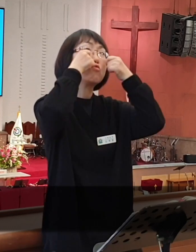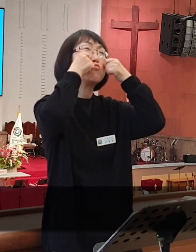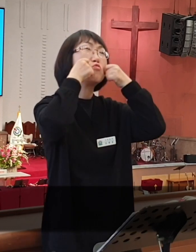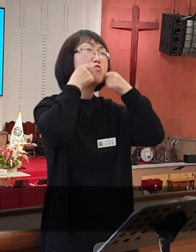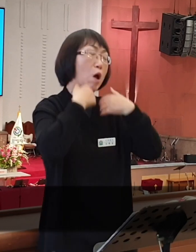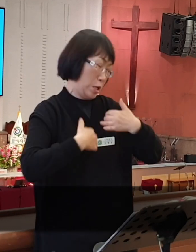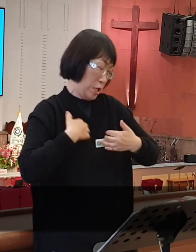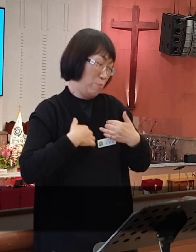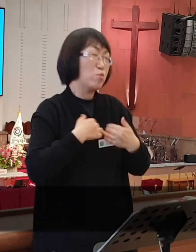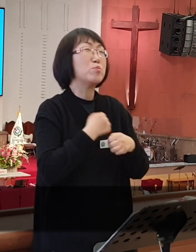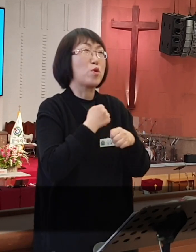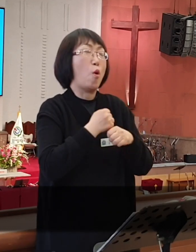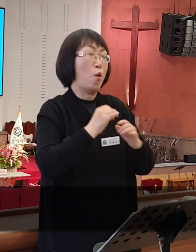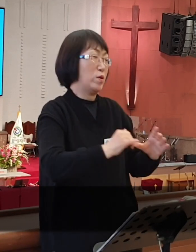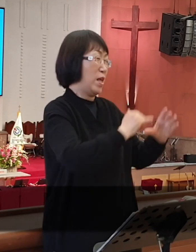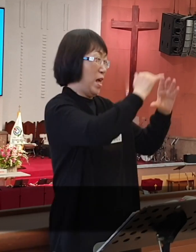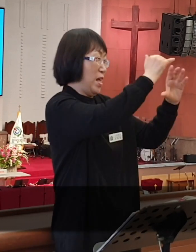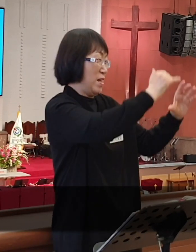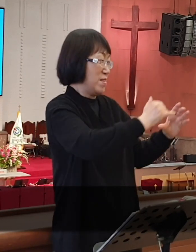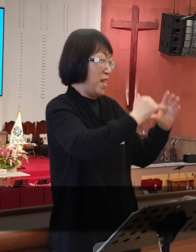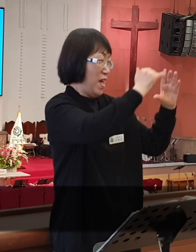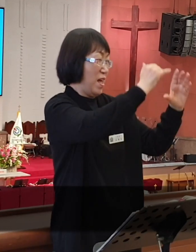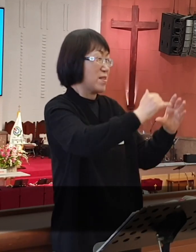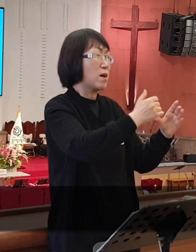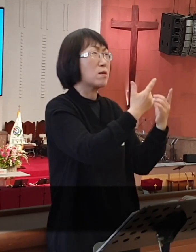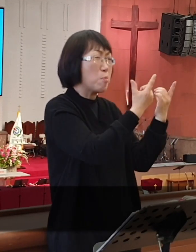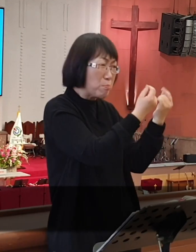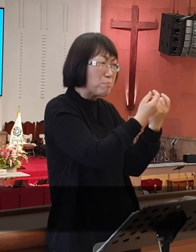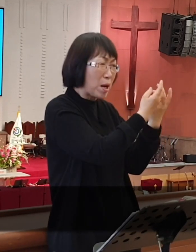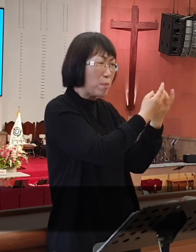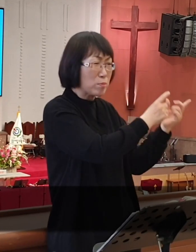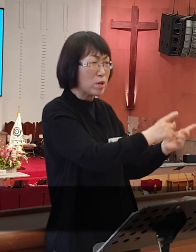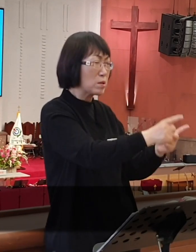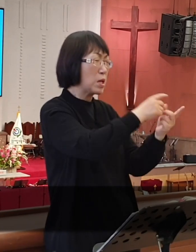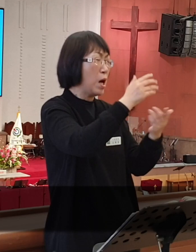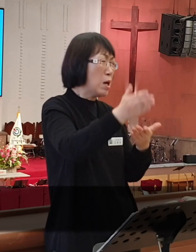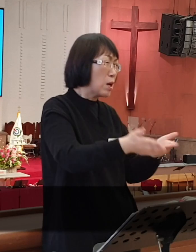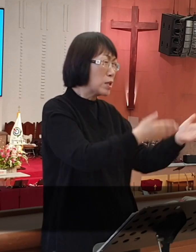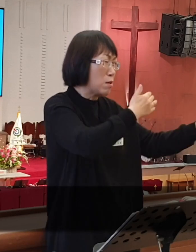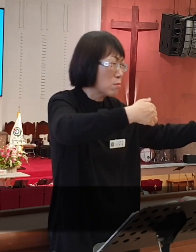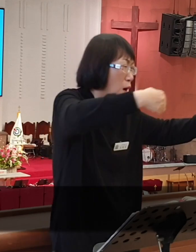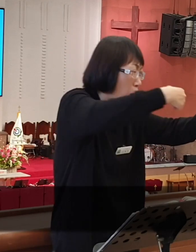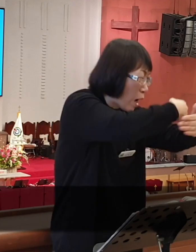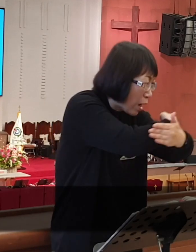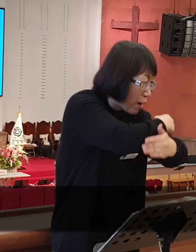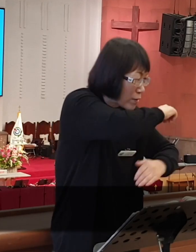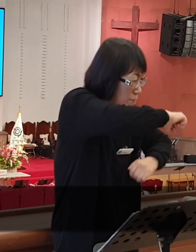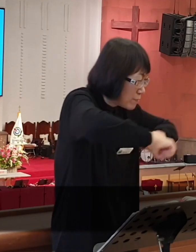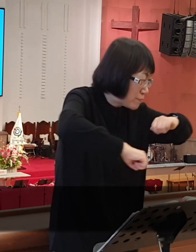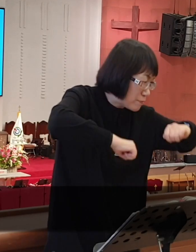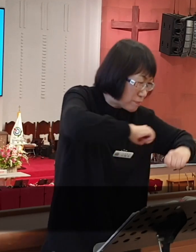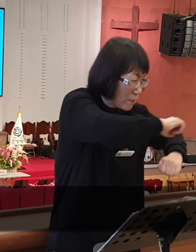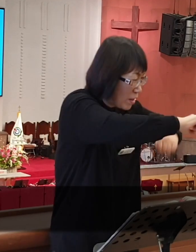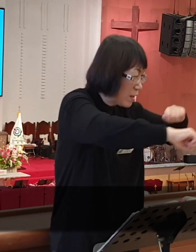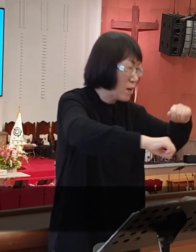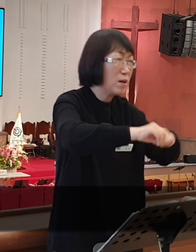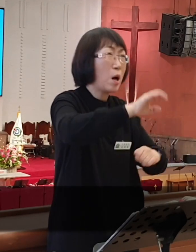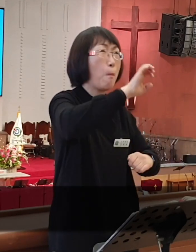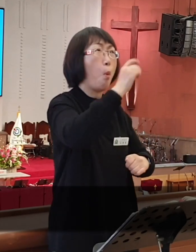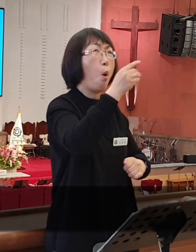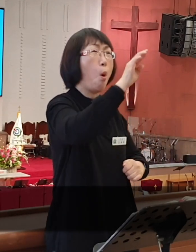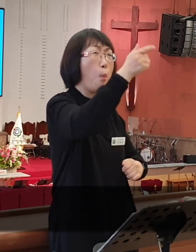또 기쁨으로. 세상은 그렇게 살아갑니다. 아이고 그 길을 끌어 군대에서 포복하느라고 얼마나 고생했는데 예수 믿는 게 포복 같은